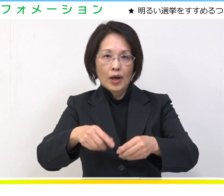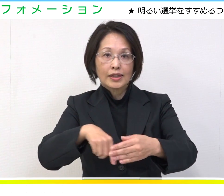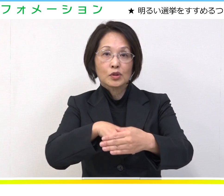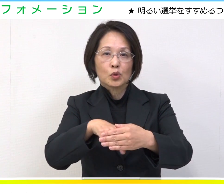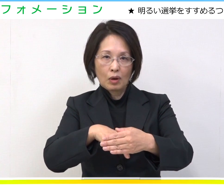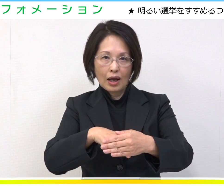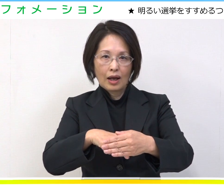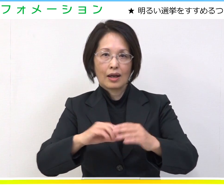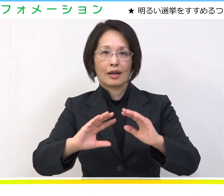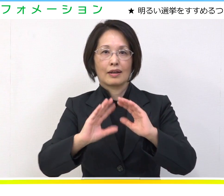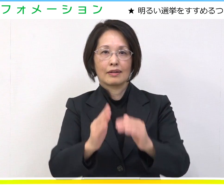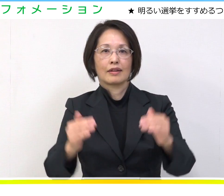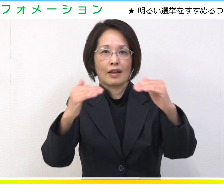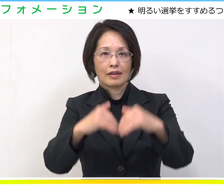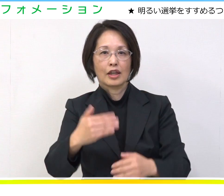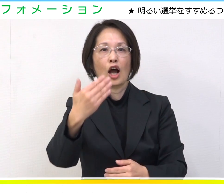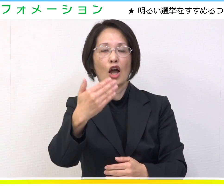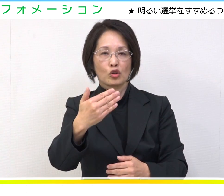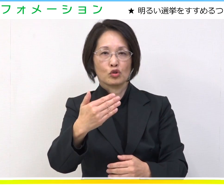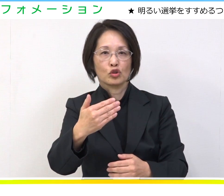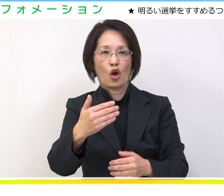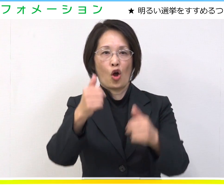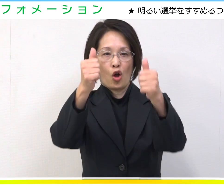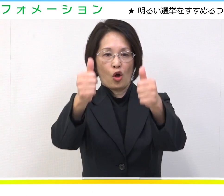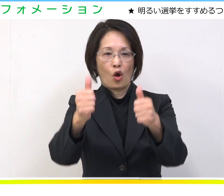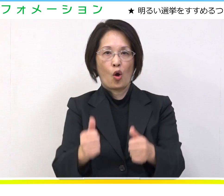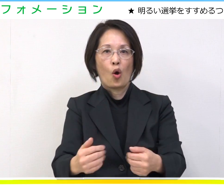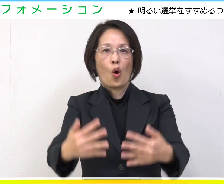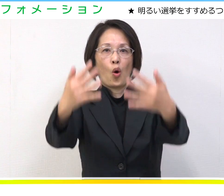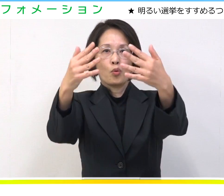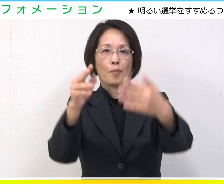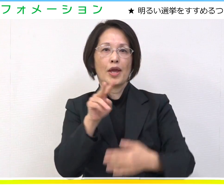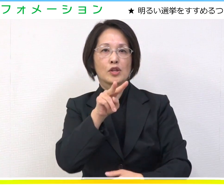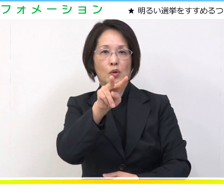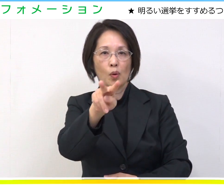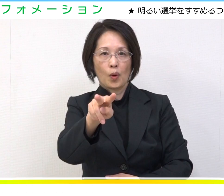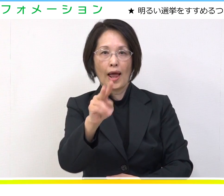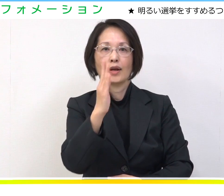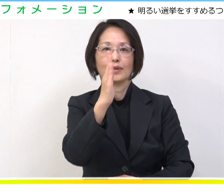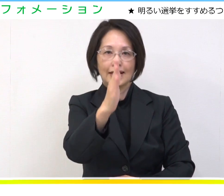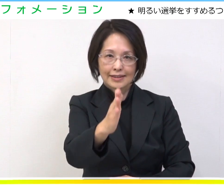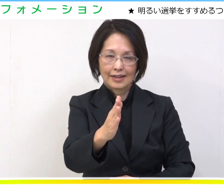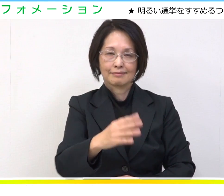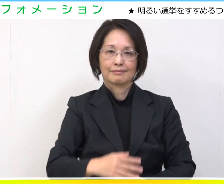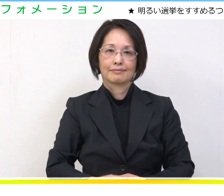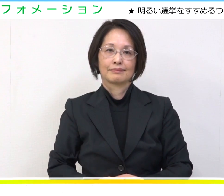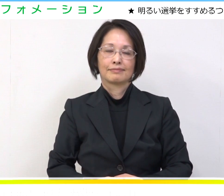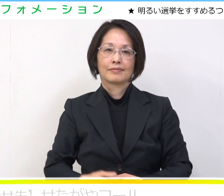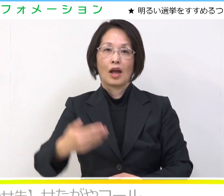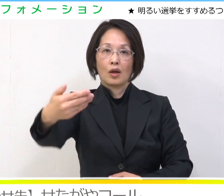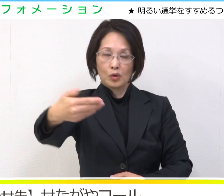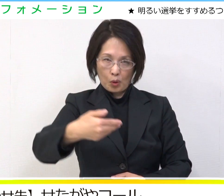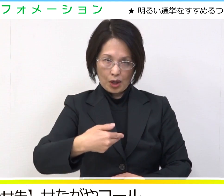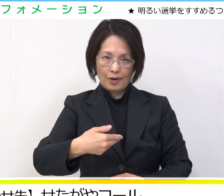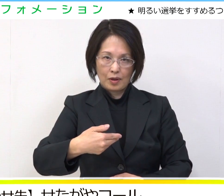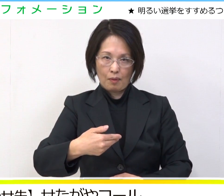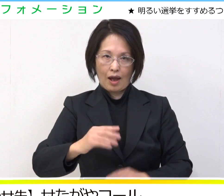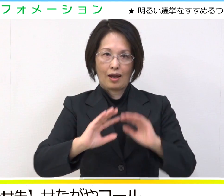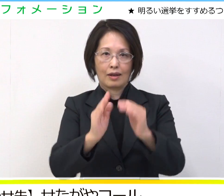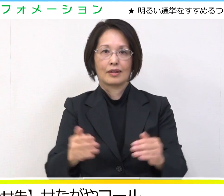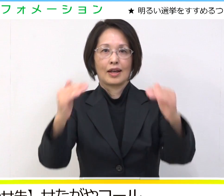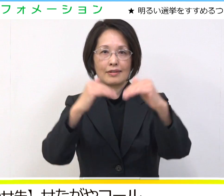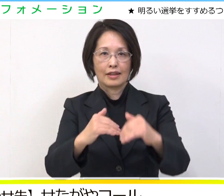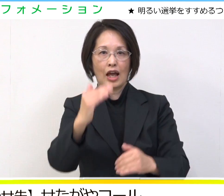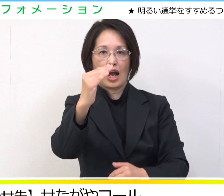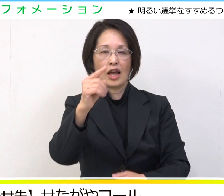詳しくは世田谷区のホームページをご覧下さいお問い合わせは